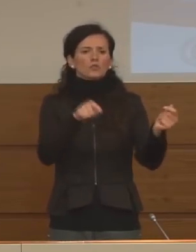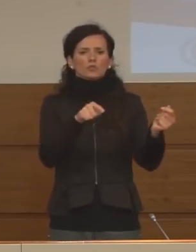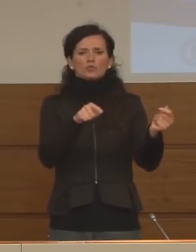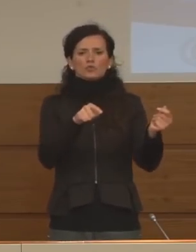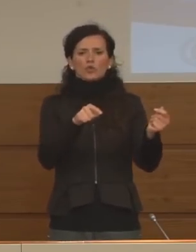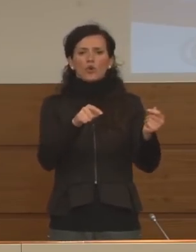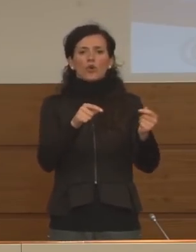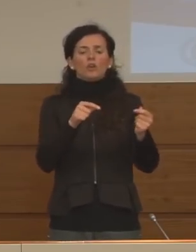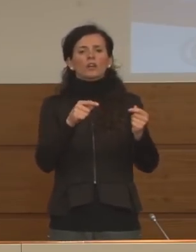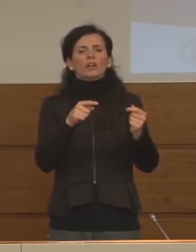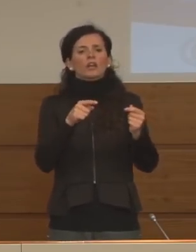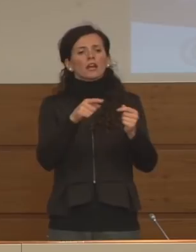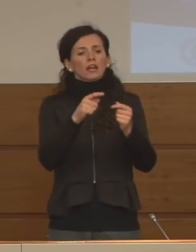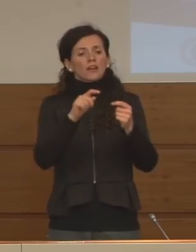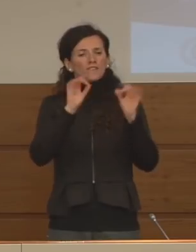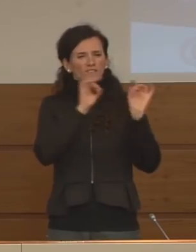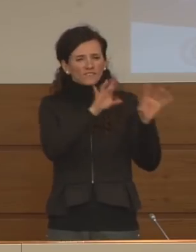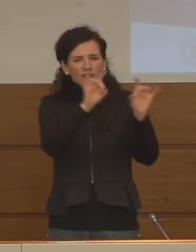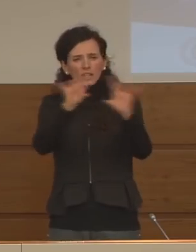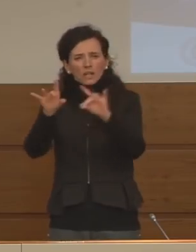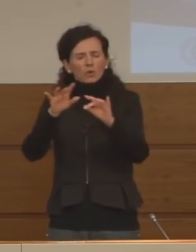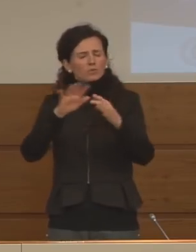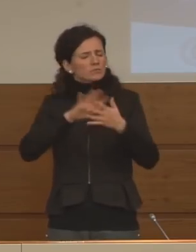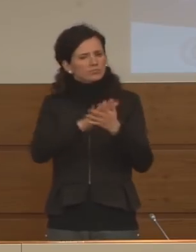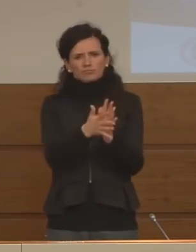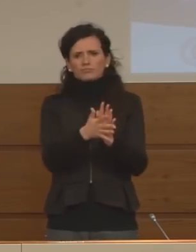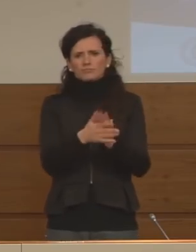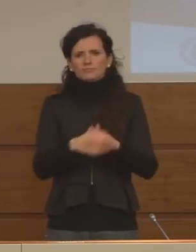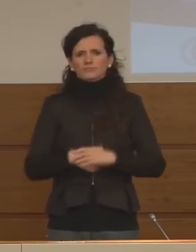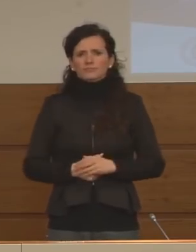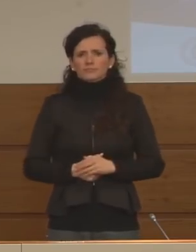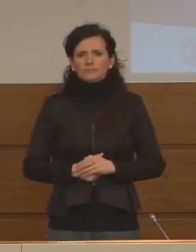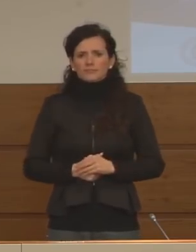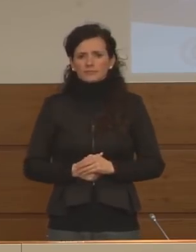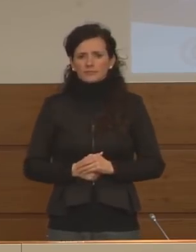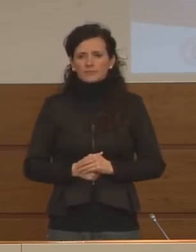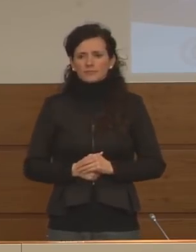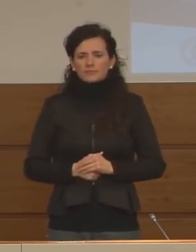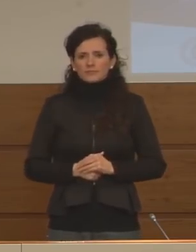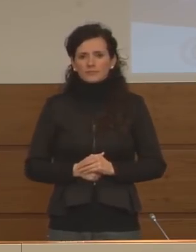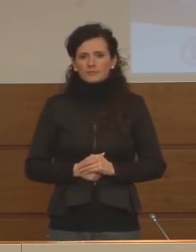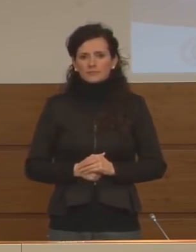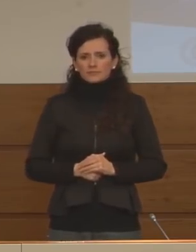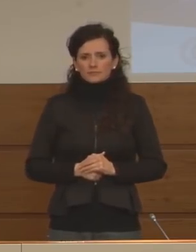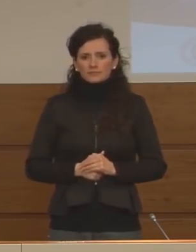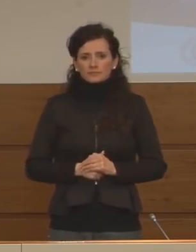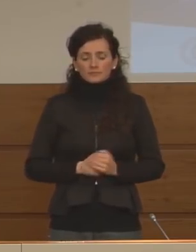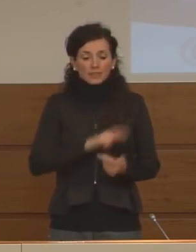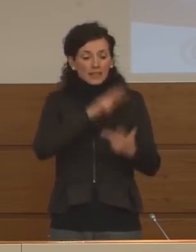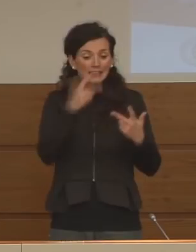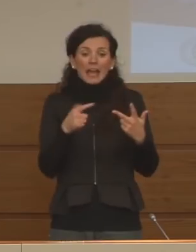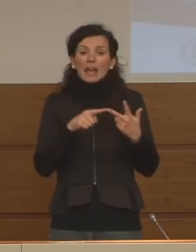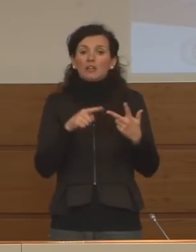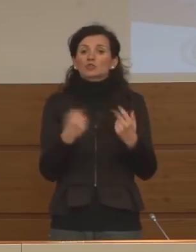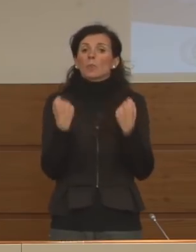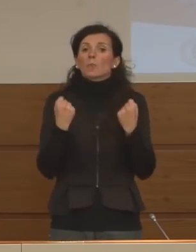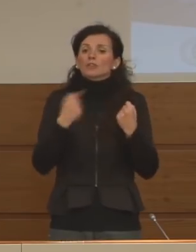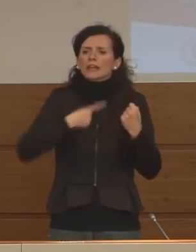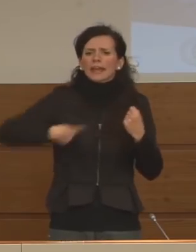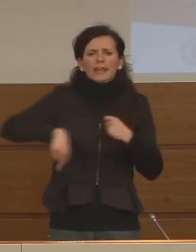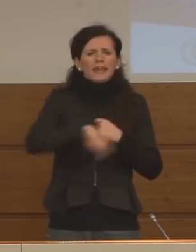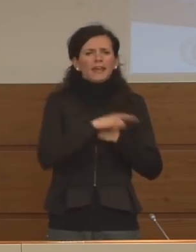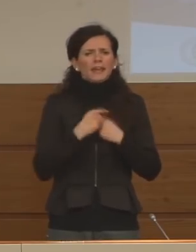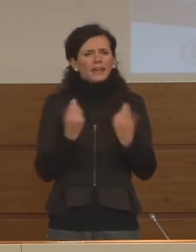questo virus c'è una terza arma che possiamo e dobbiamo